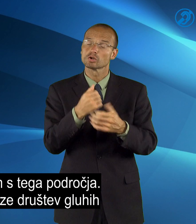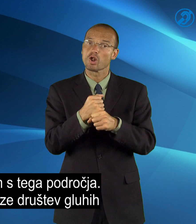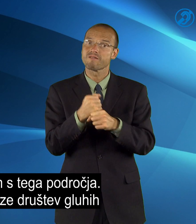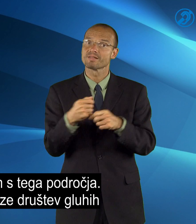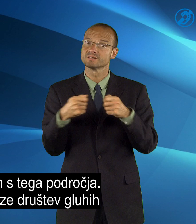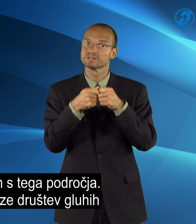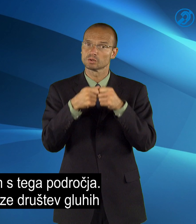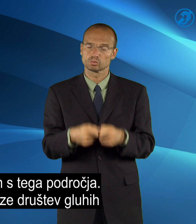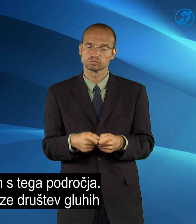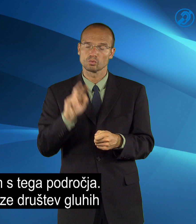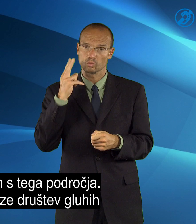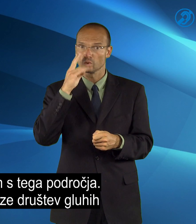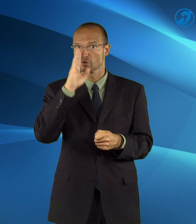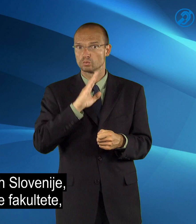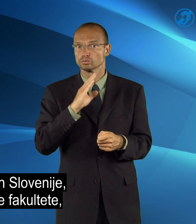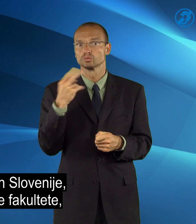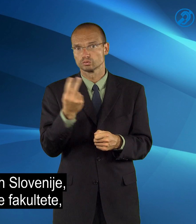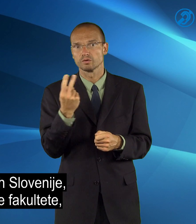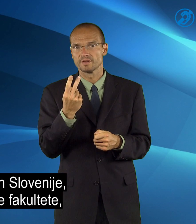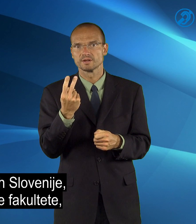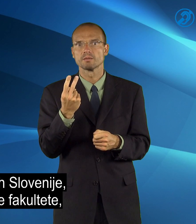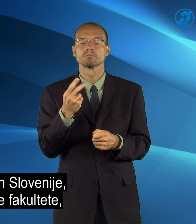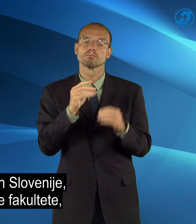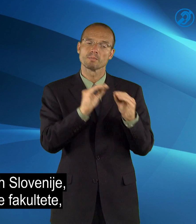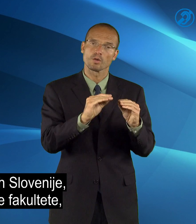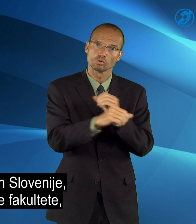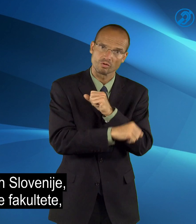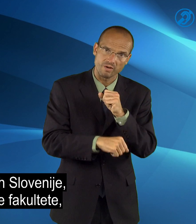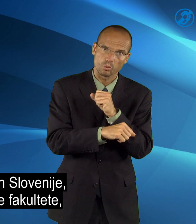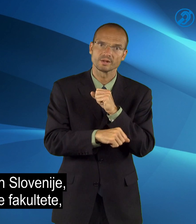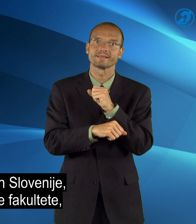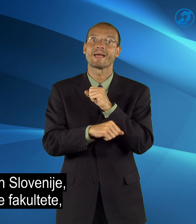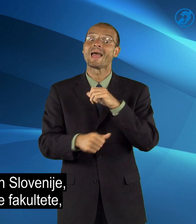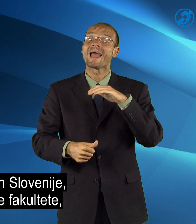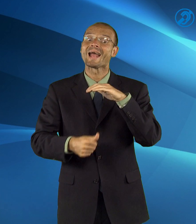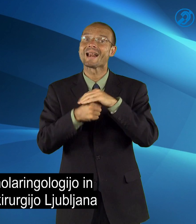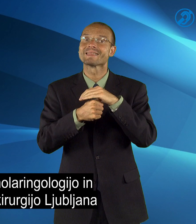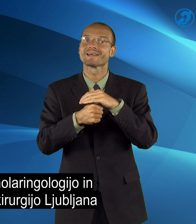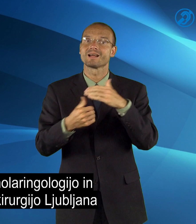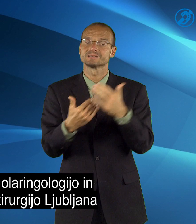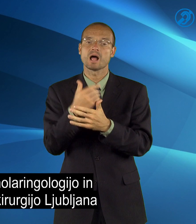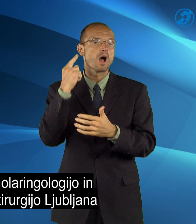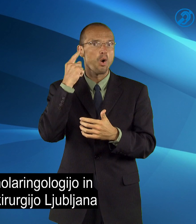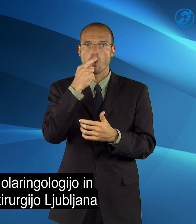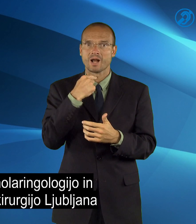Sodelovanje Zveze društev gluhih in naglušnih Slovenije, Pedagoške fakultete, Klinike za otorinolaringologijo